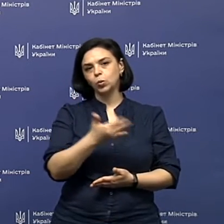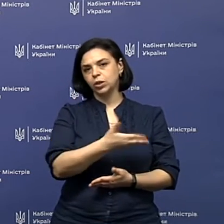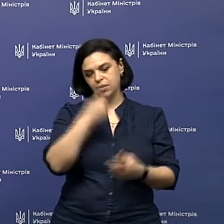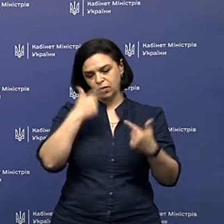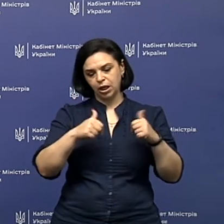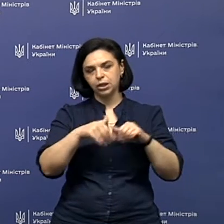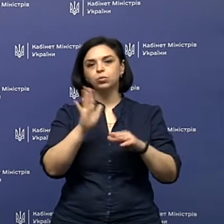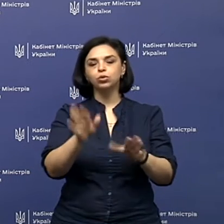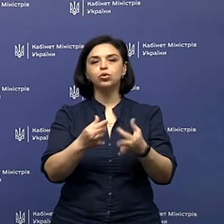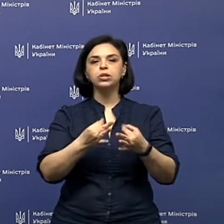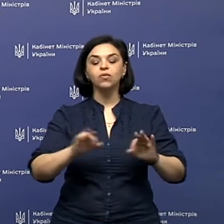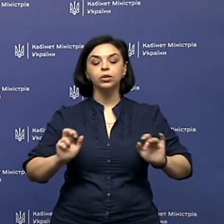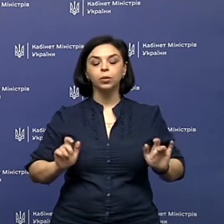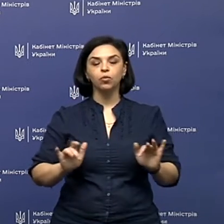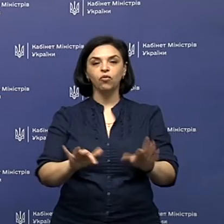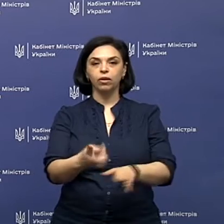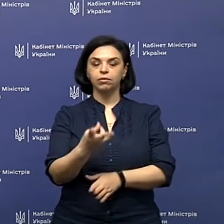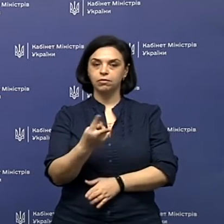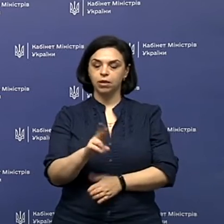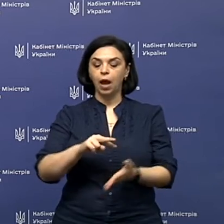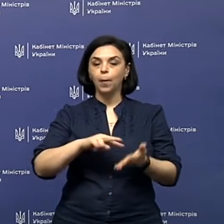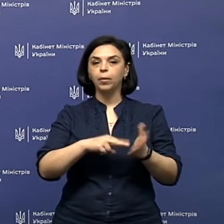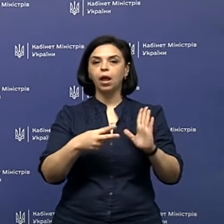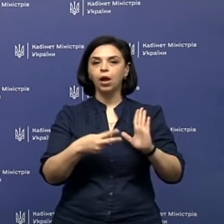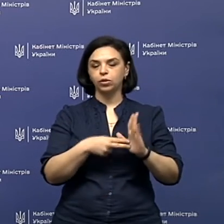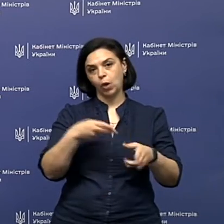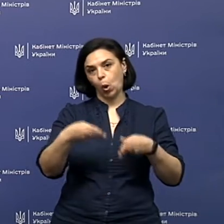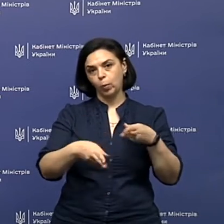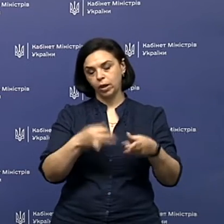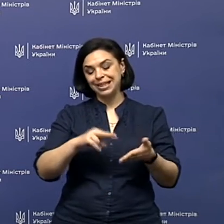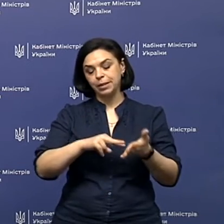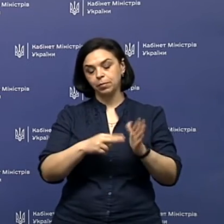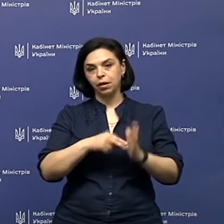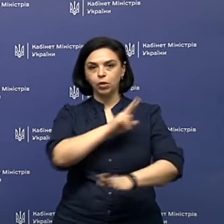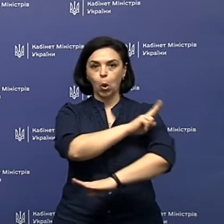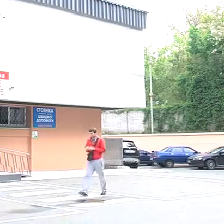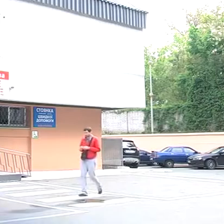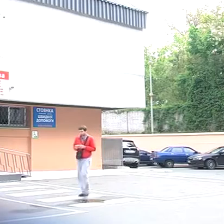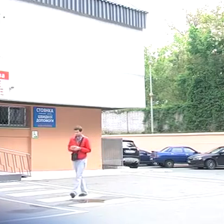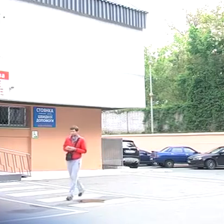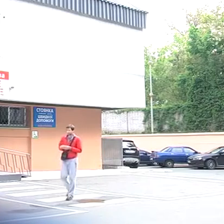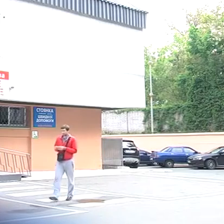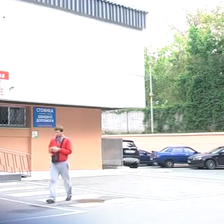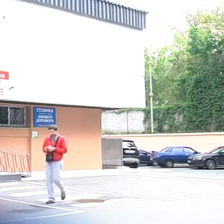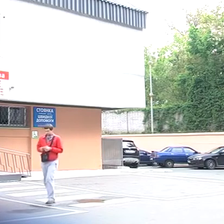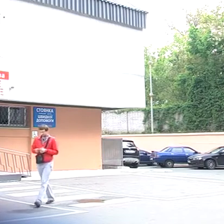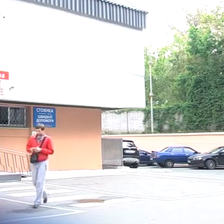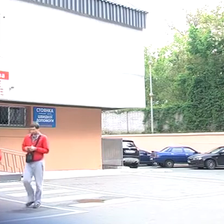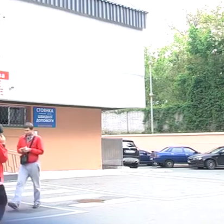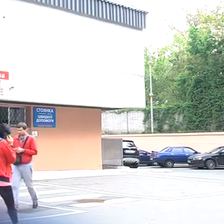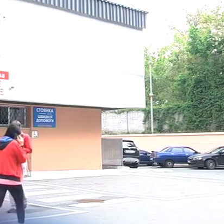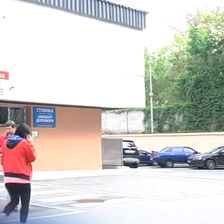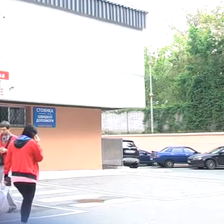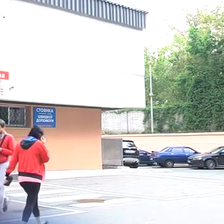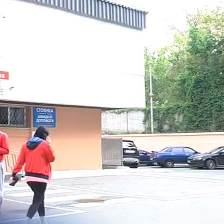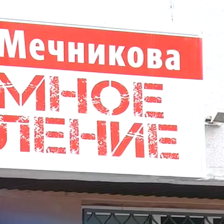країні будуть дозволені проведення планових операцій, планових госпіталізацій. Але до цих дій медики